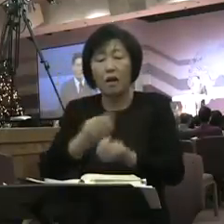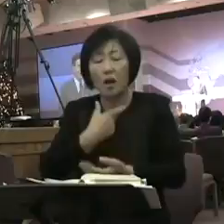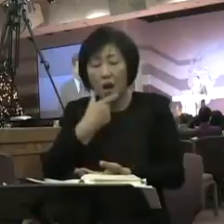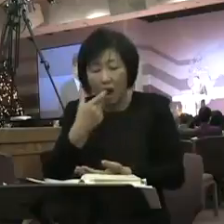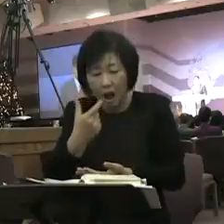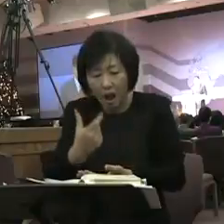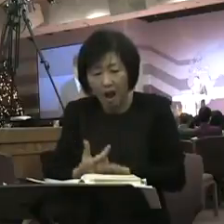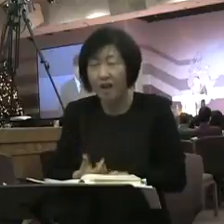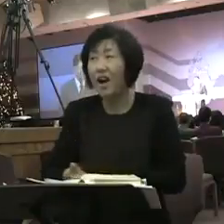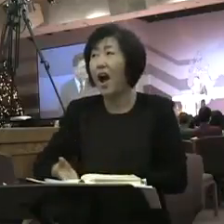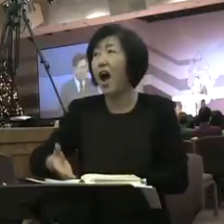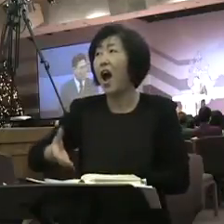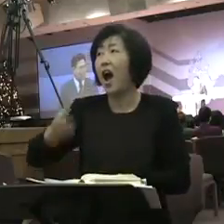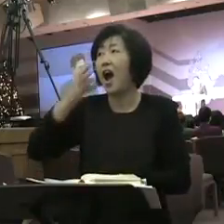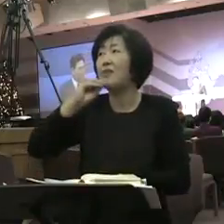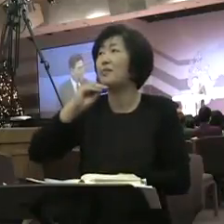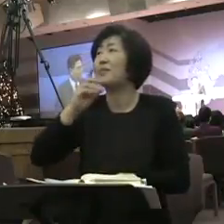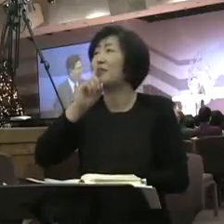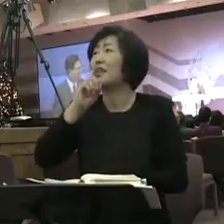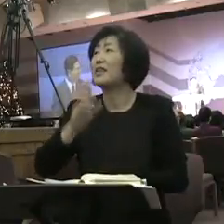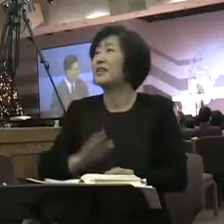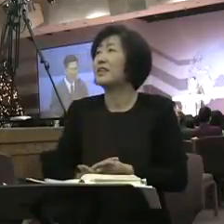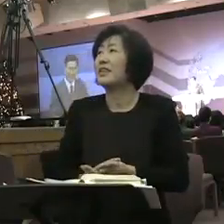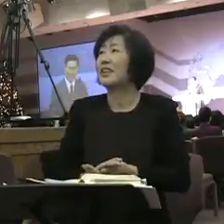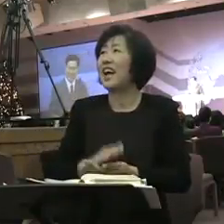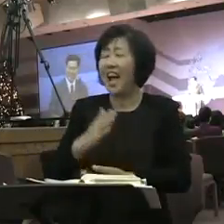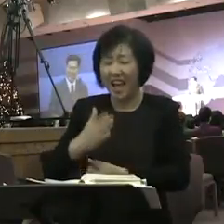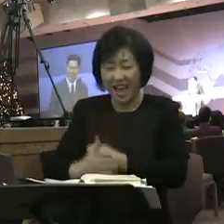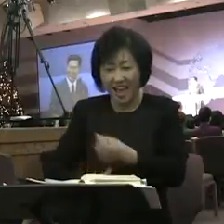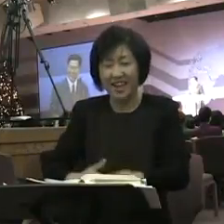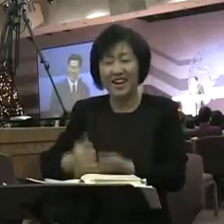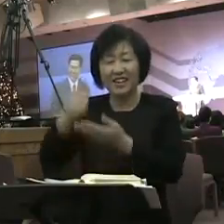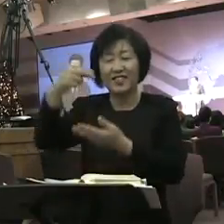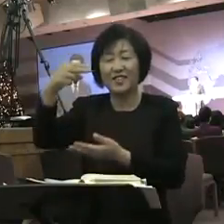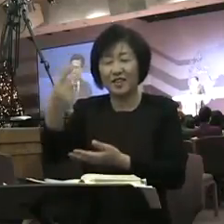감동 먹는다 그러죠. 하나님도 감동 먹으세요.